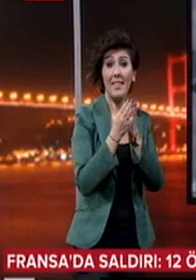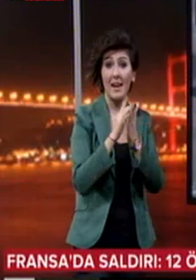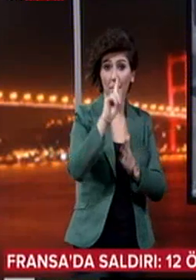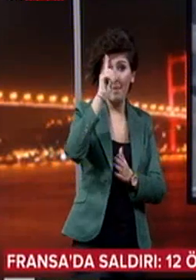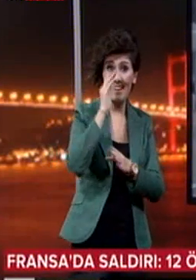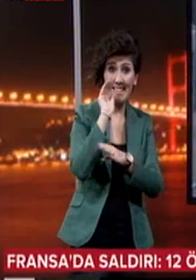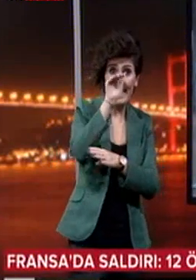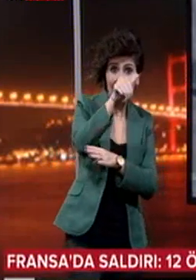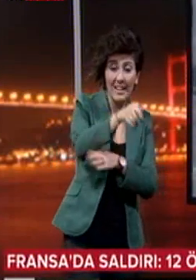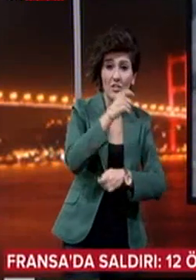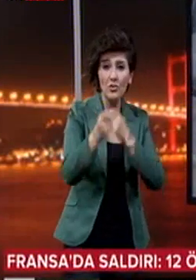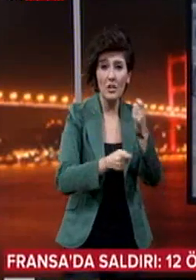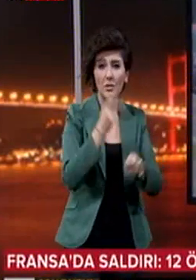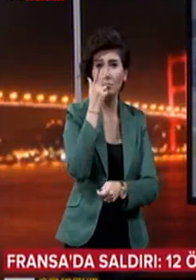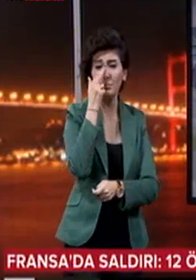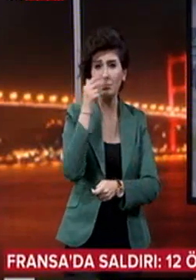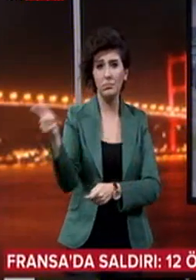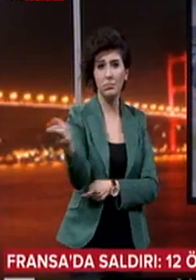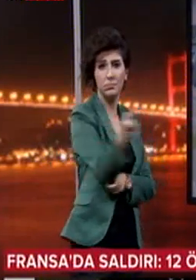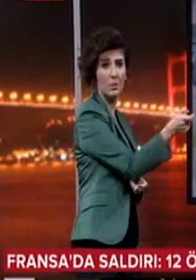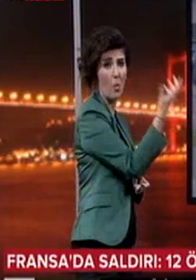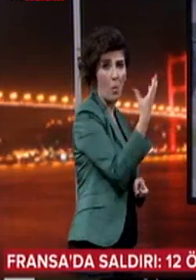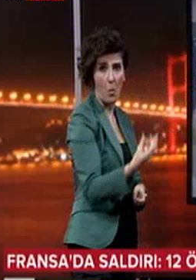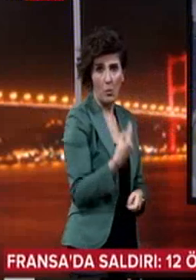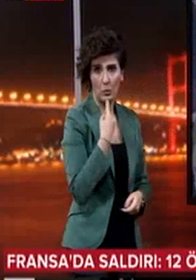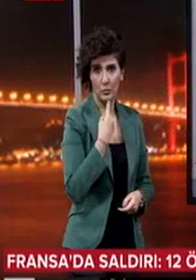derginin merkezine girerek çalışanlara rastgele ateş açtı.